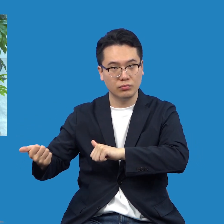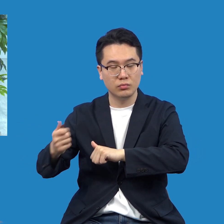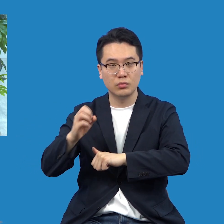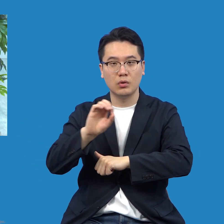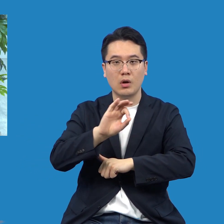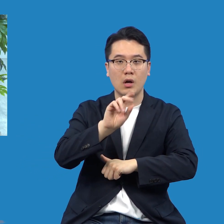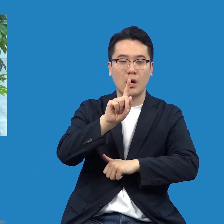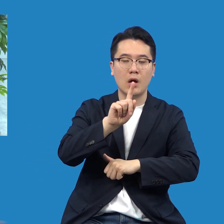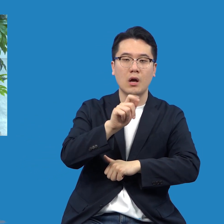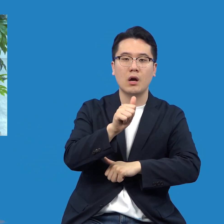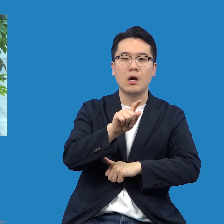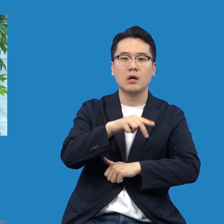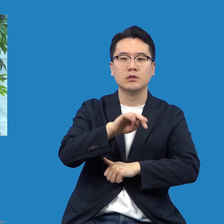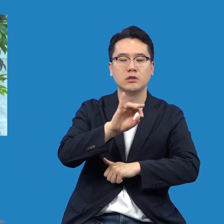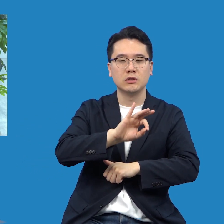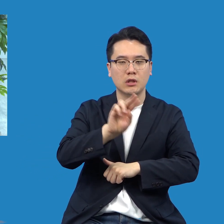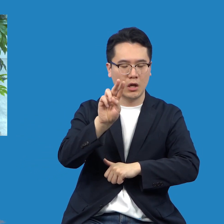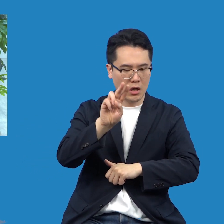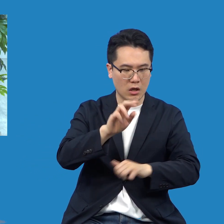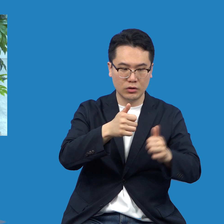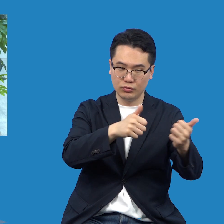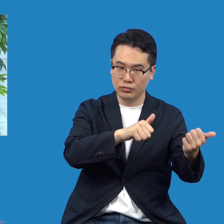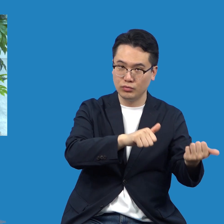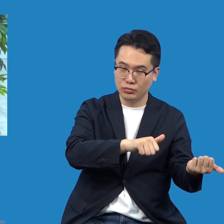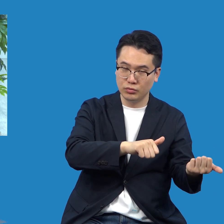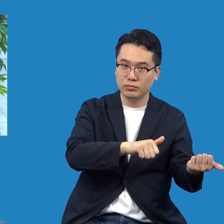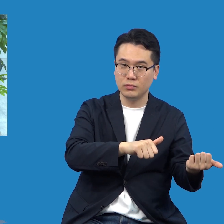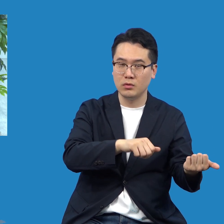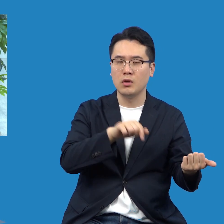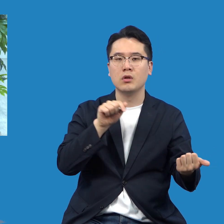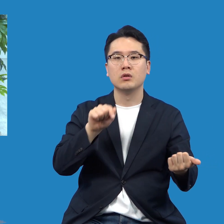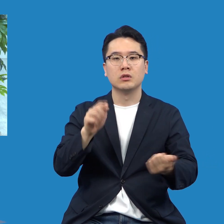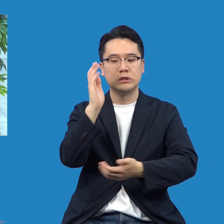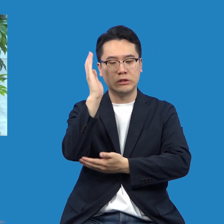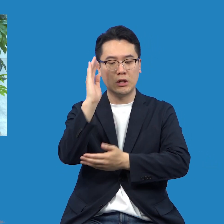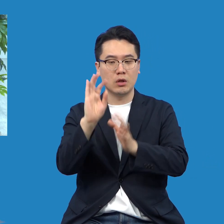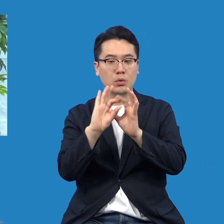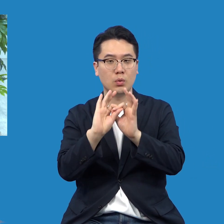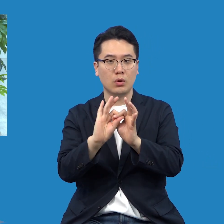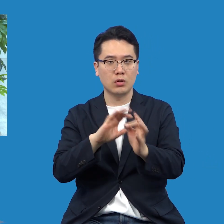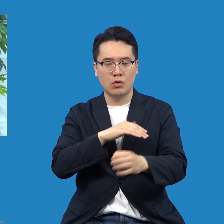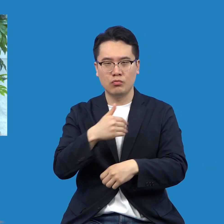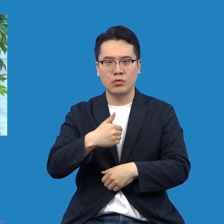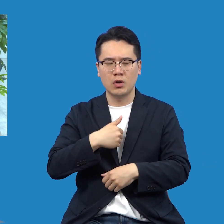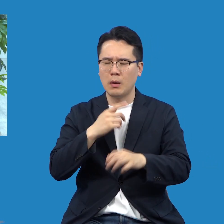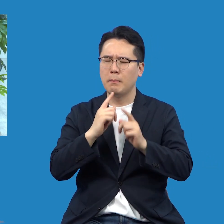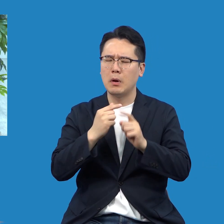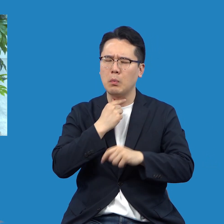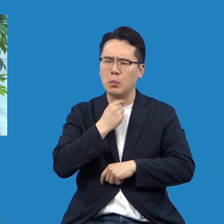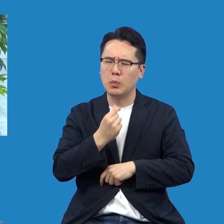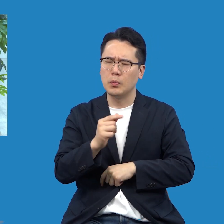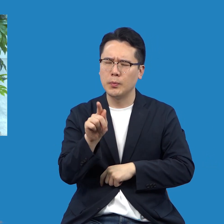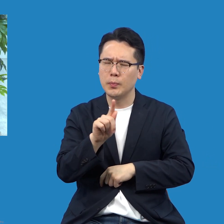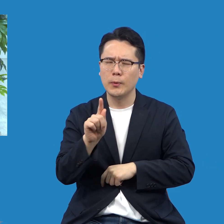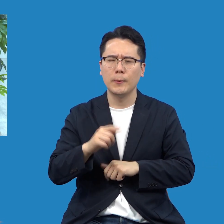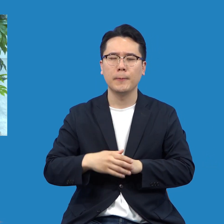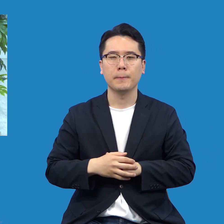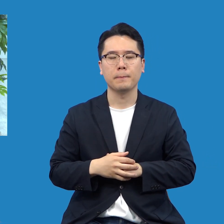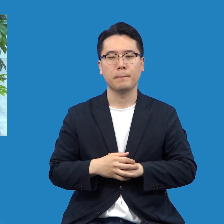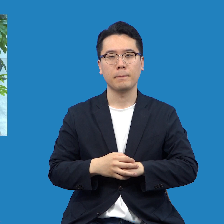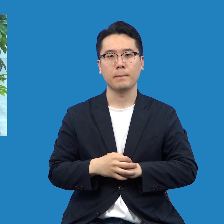승천 이야기를 통해서 우리에게 지금 뭘 말해주고 싶은 것일까요?